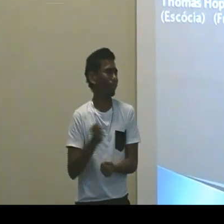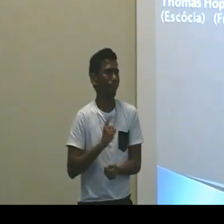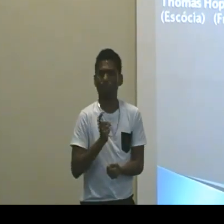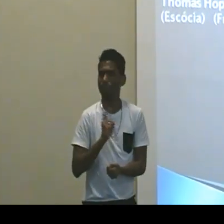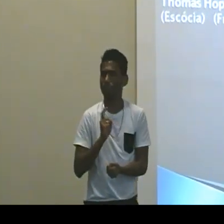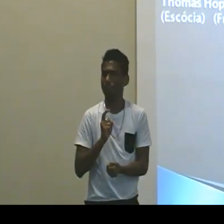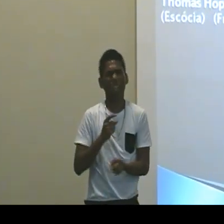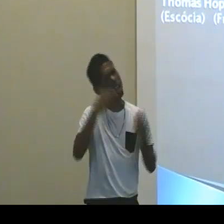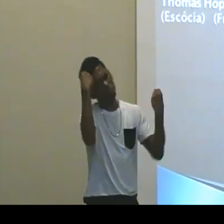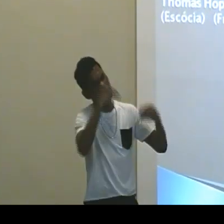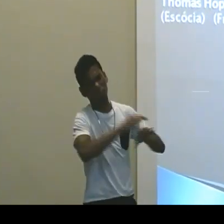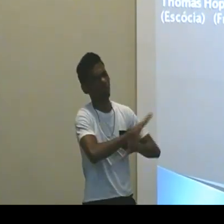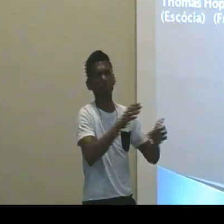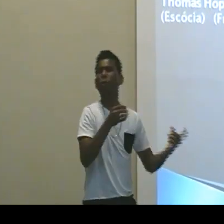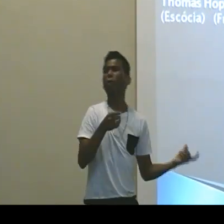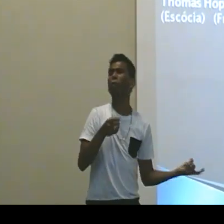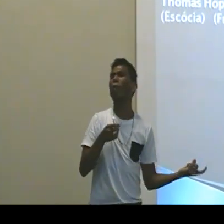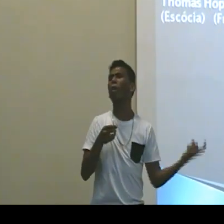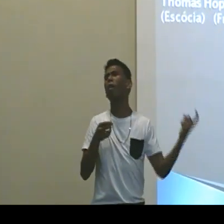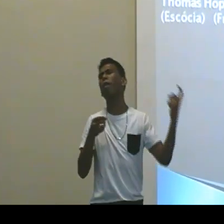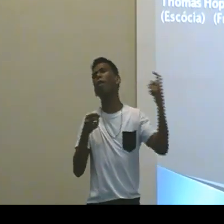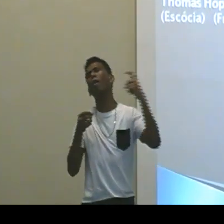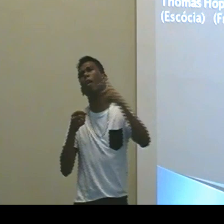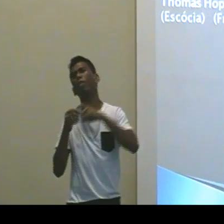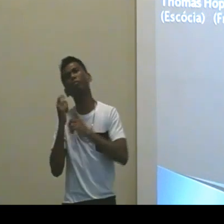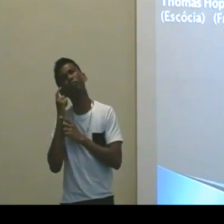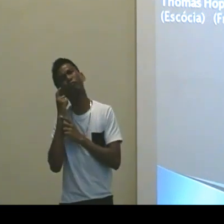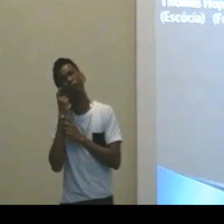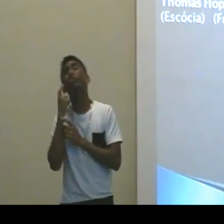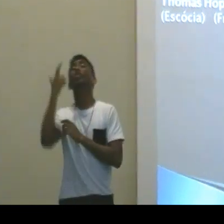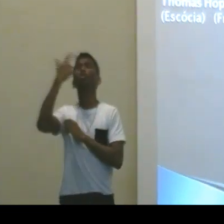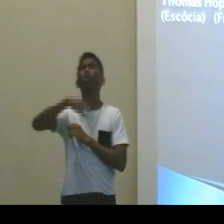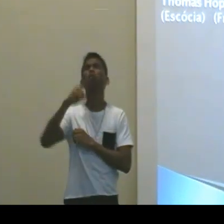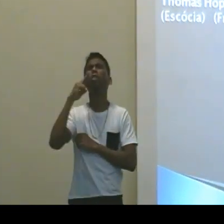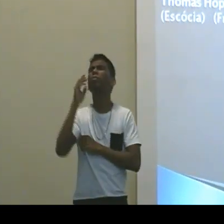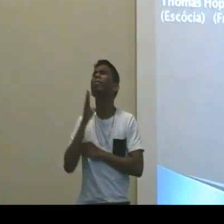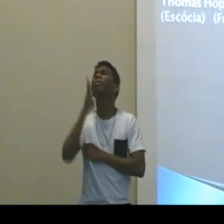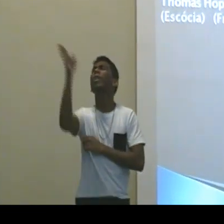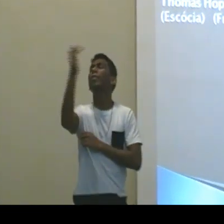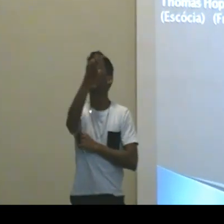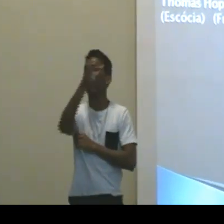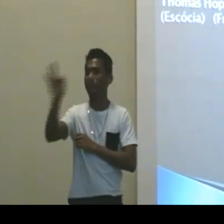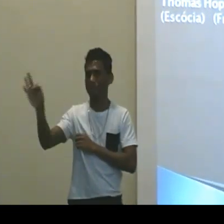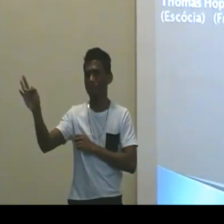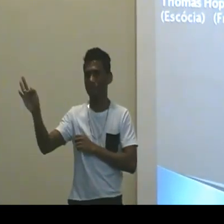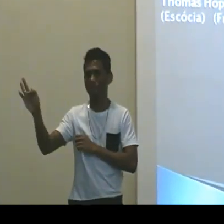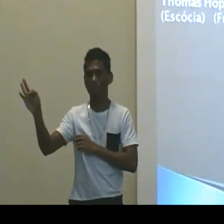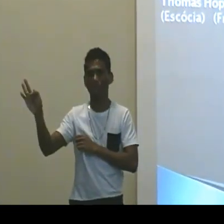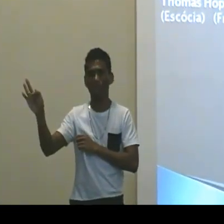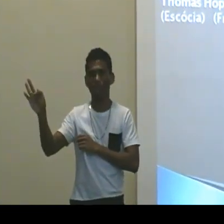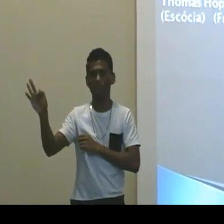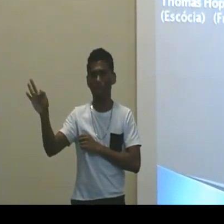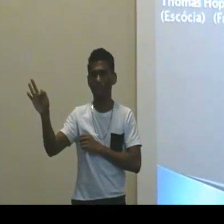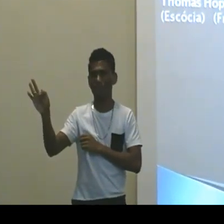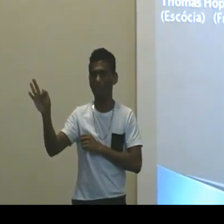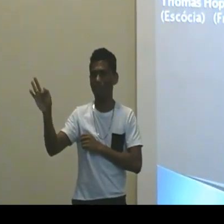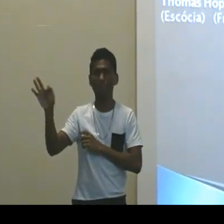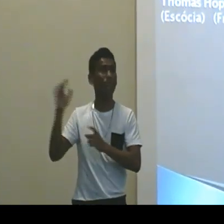não quiseram compartilhar as metodologias de educação de surdos de lá. Ele saiu, né, não